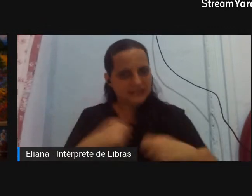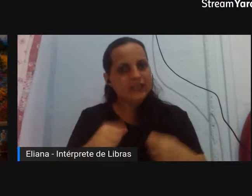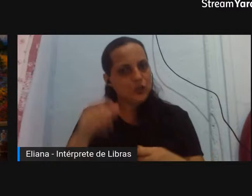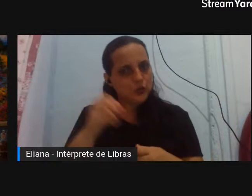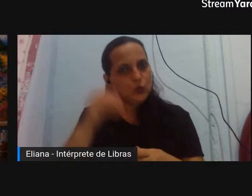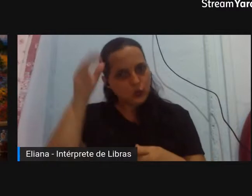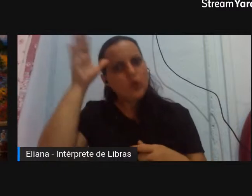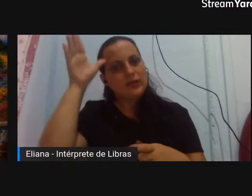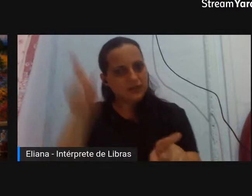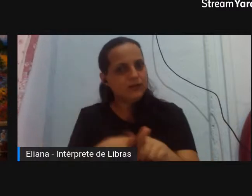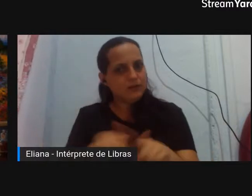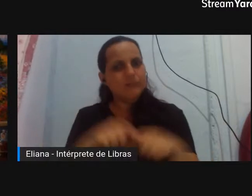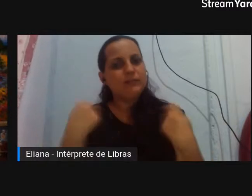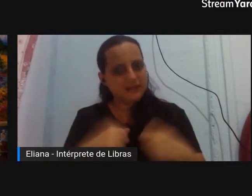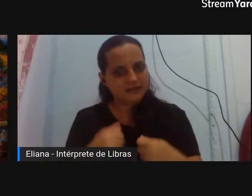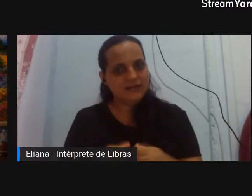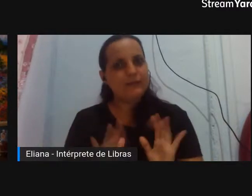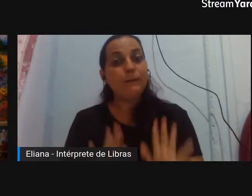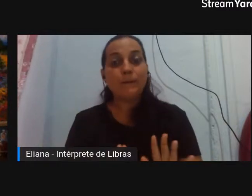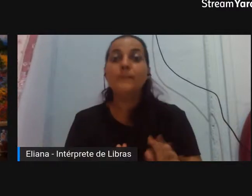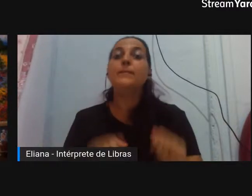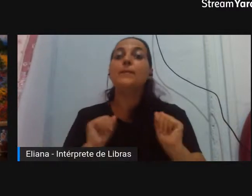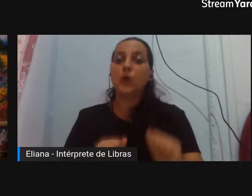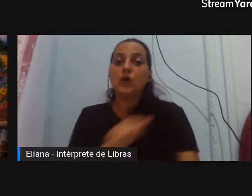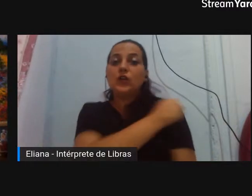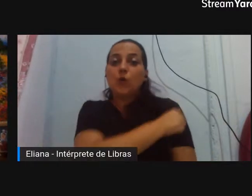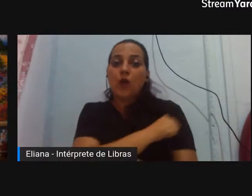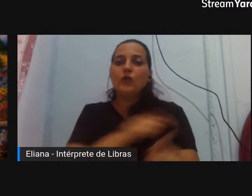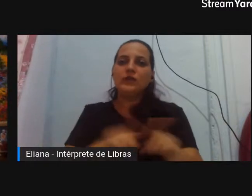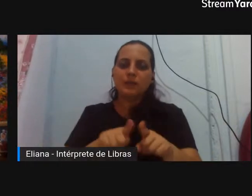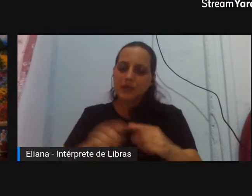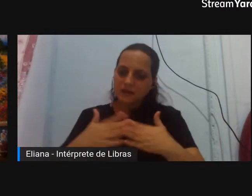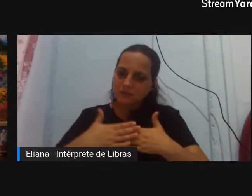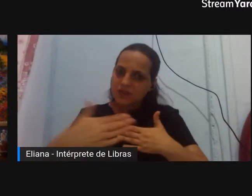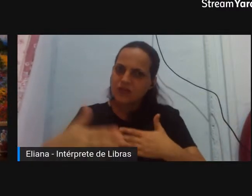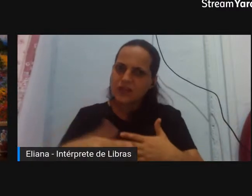ele poderá dialeticamente gerar um novo conhecimento.